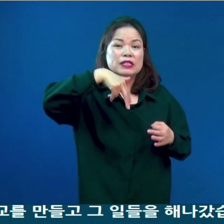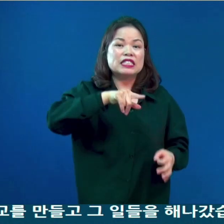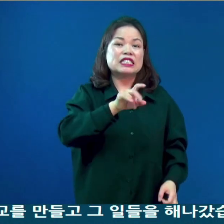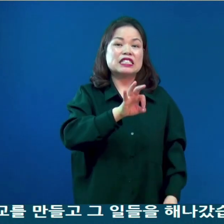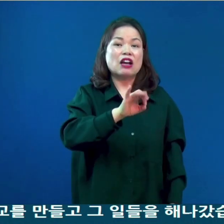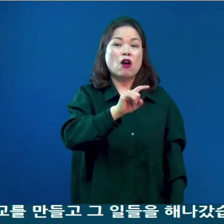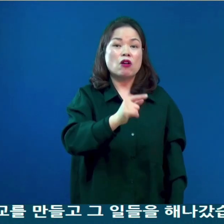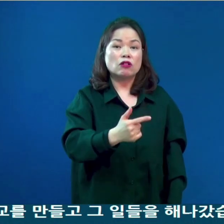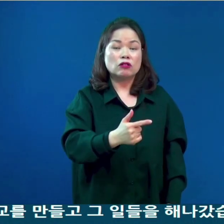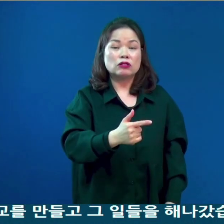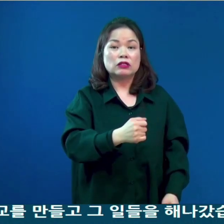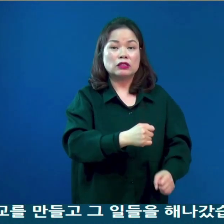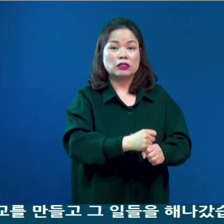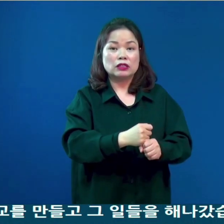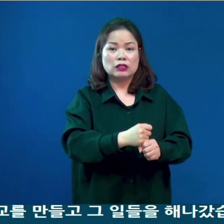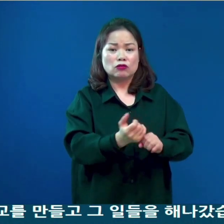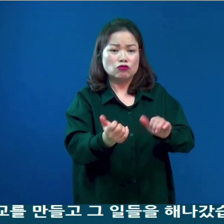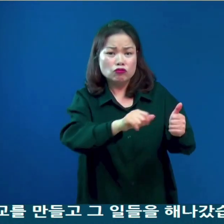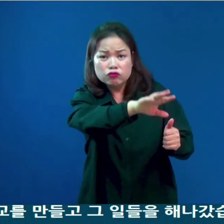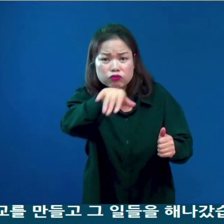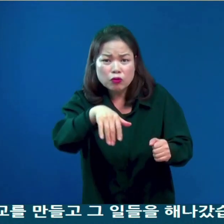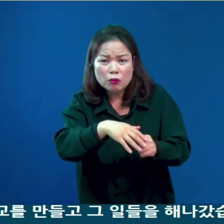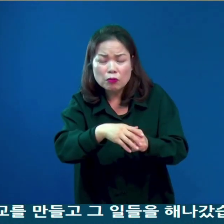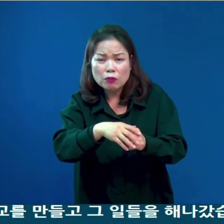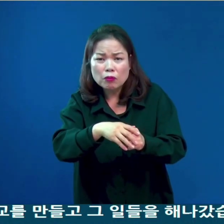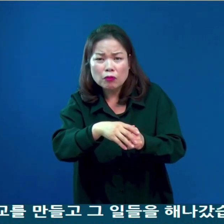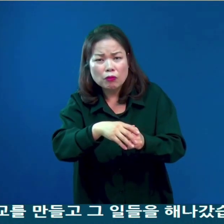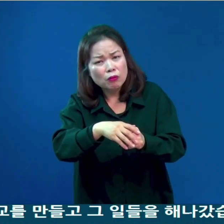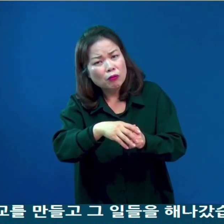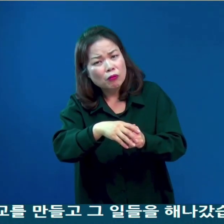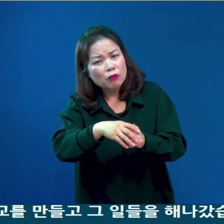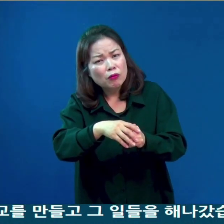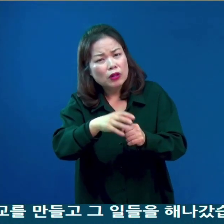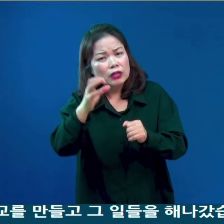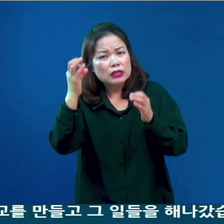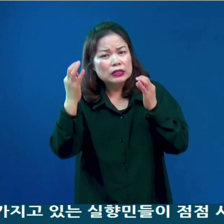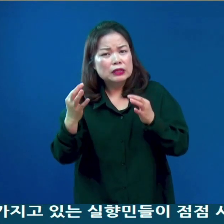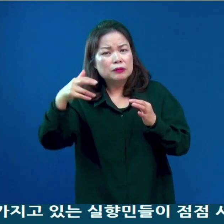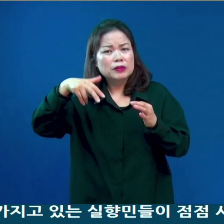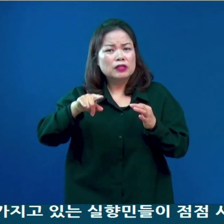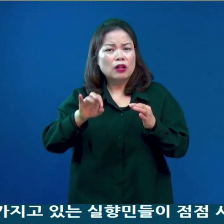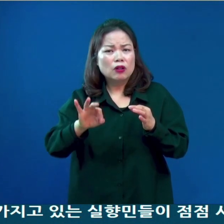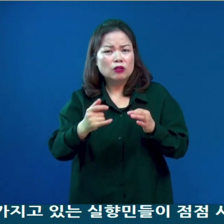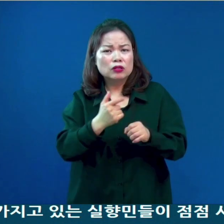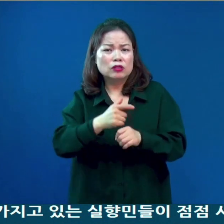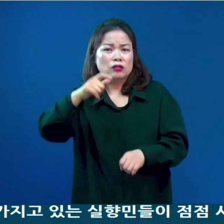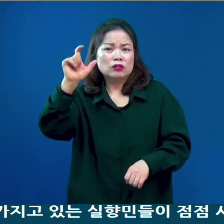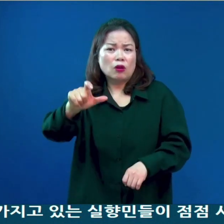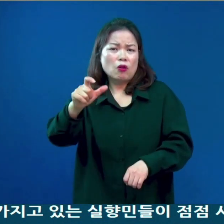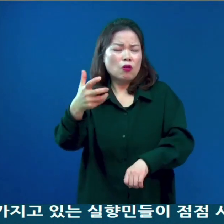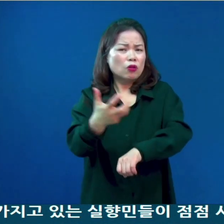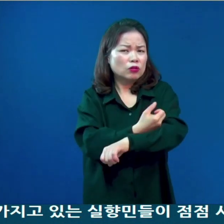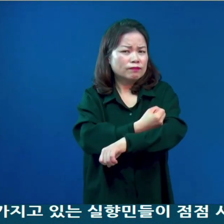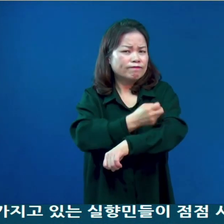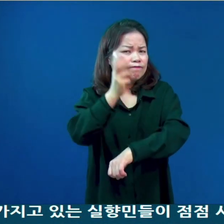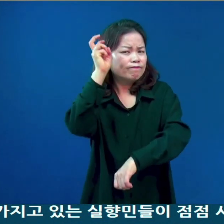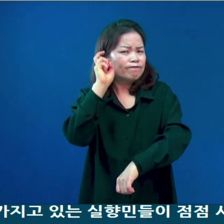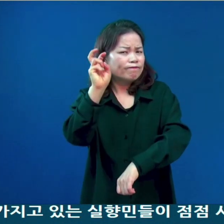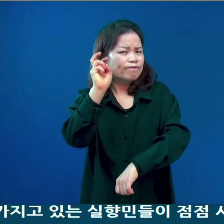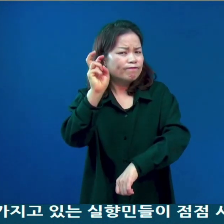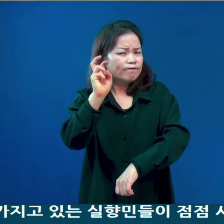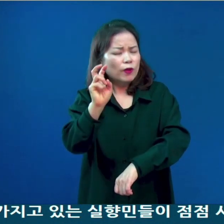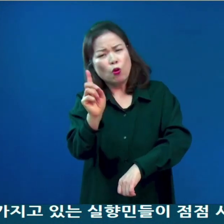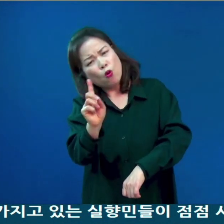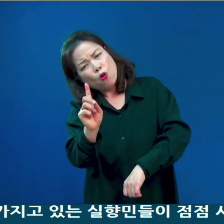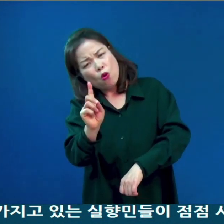김정은이 섰는데 뭔가 무너질 듯 떨어질 듯 쓰러질 듯 하는데 더 견고해지는 것 같고, 이거